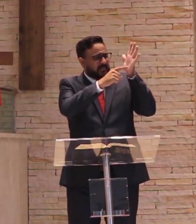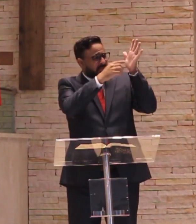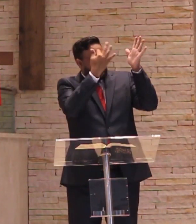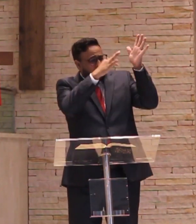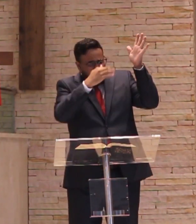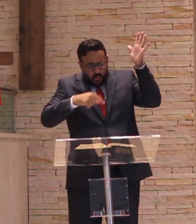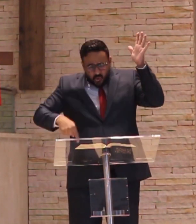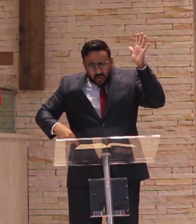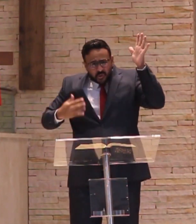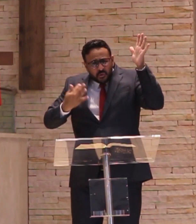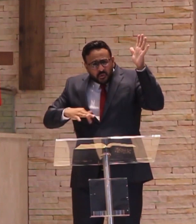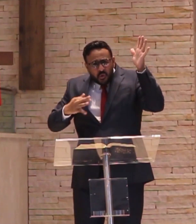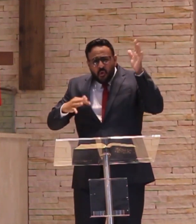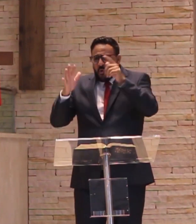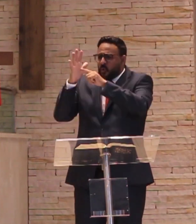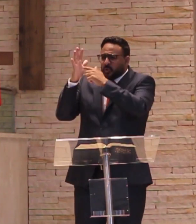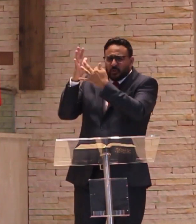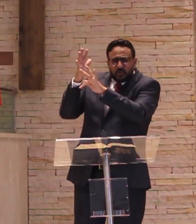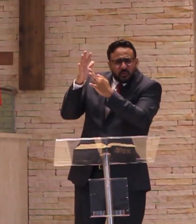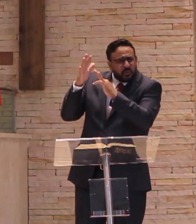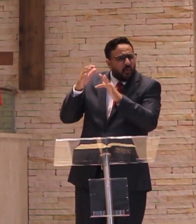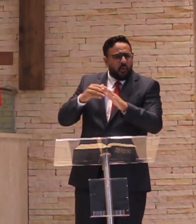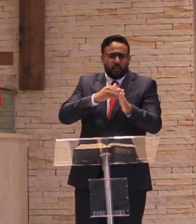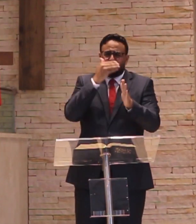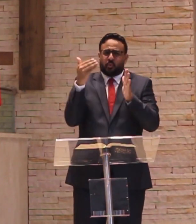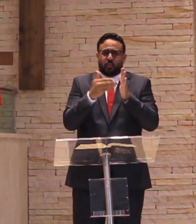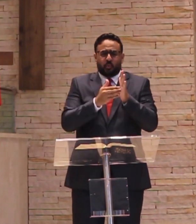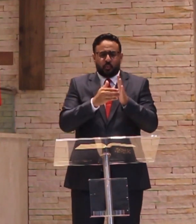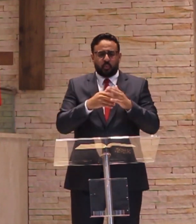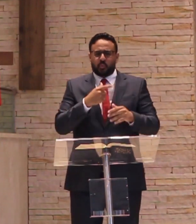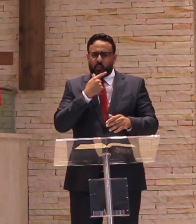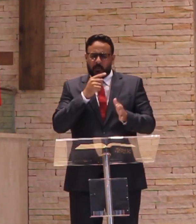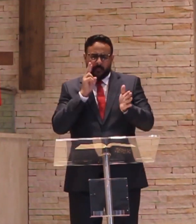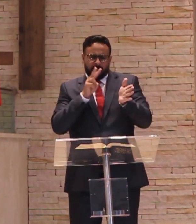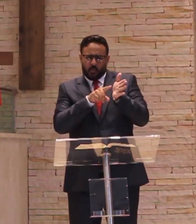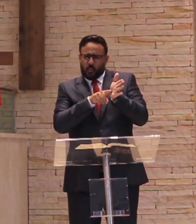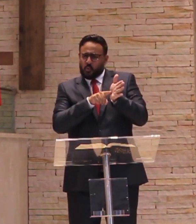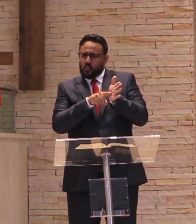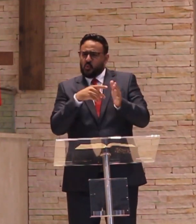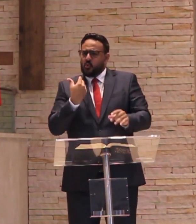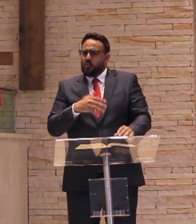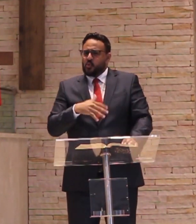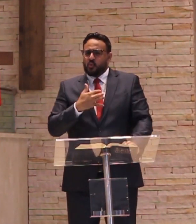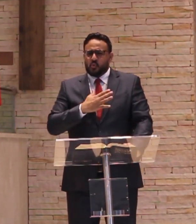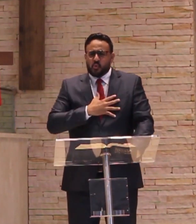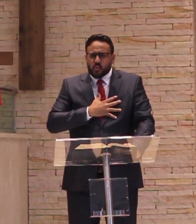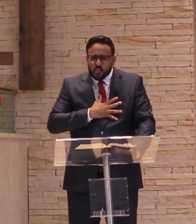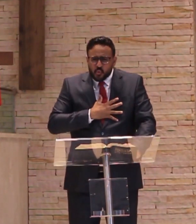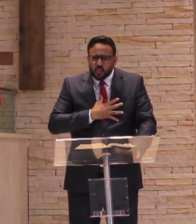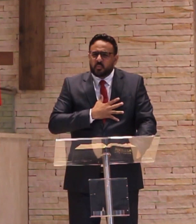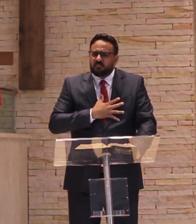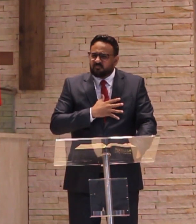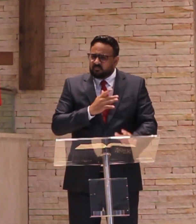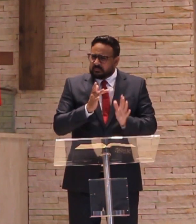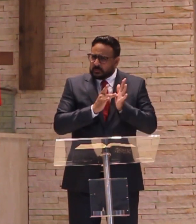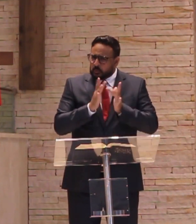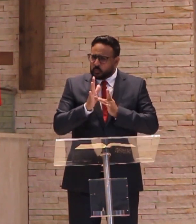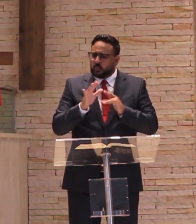estava, como diz a palavra, com o seu corpo moído, sofrendo dores de todos os lados, com os cravos